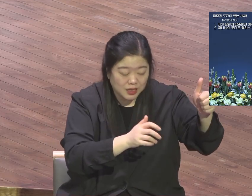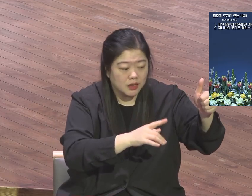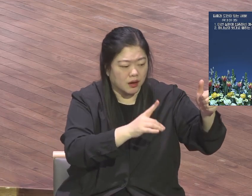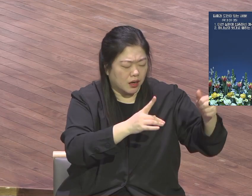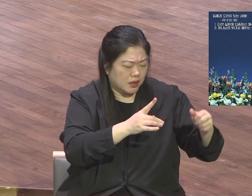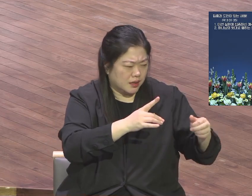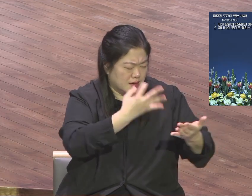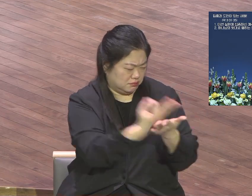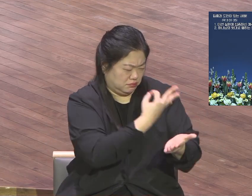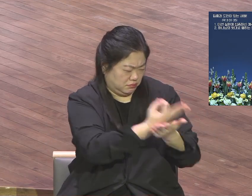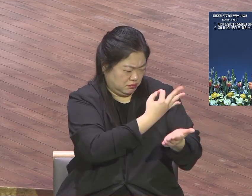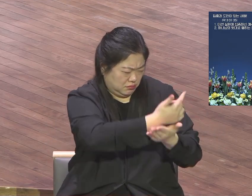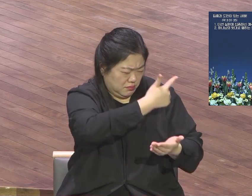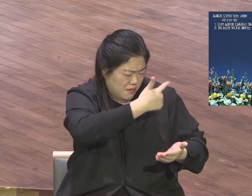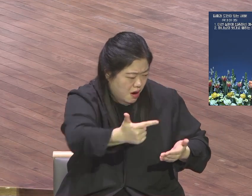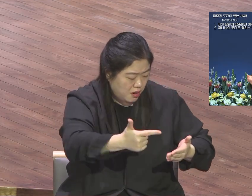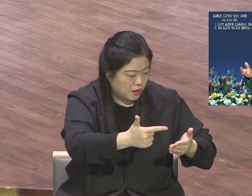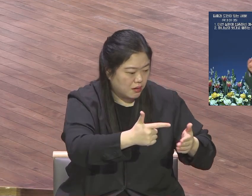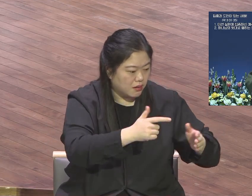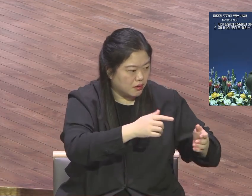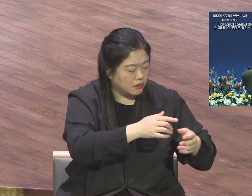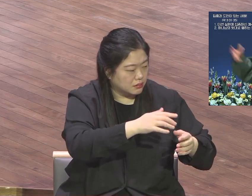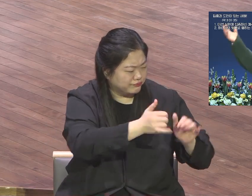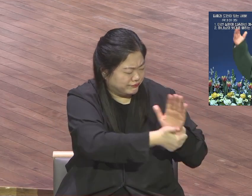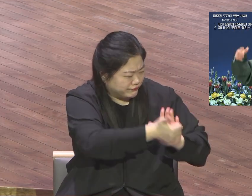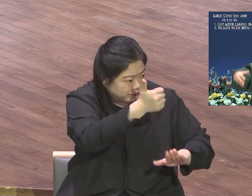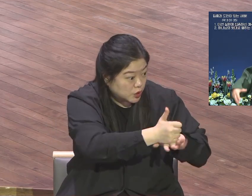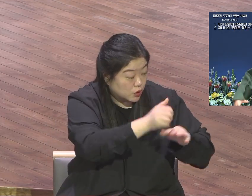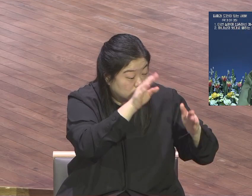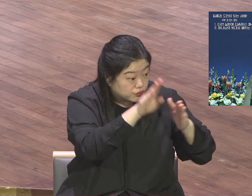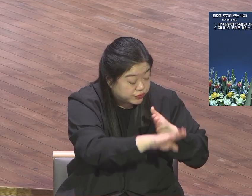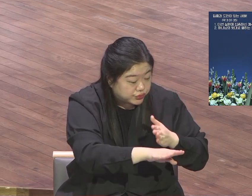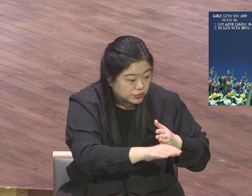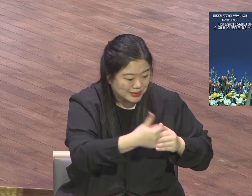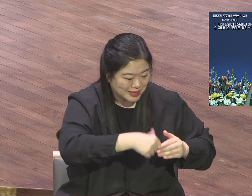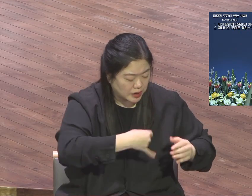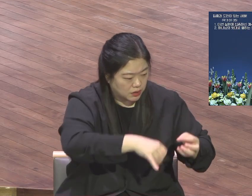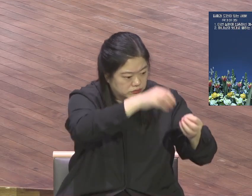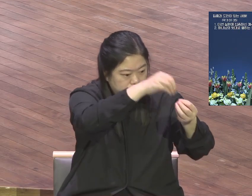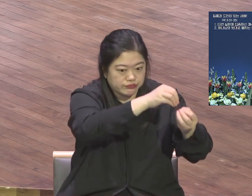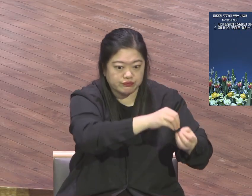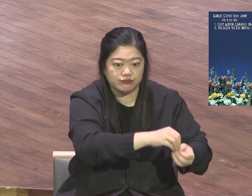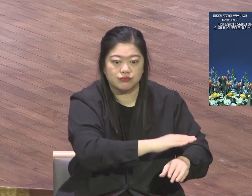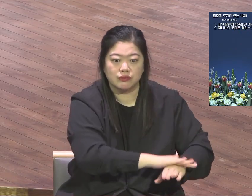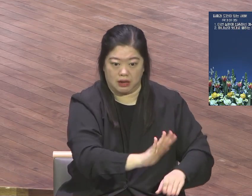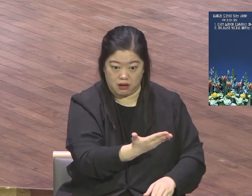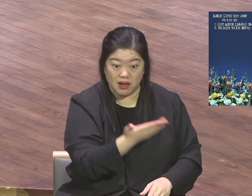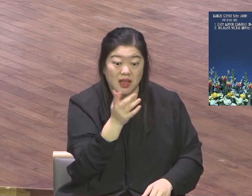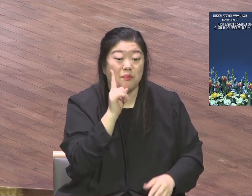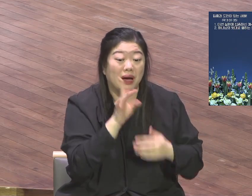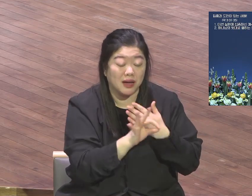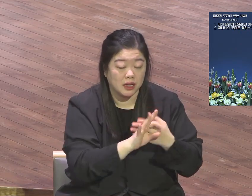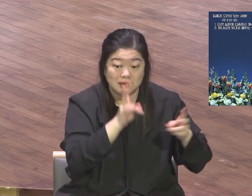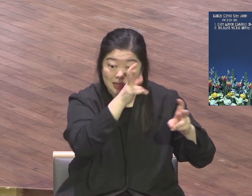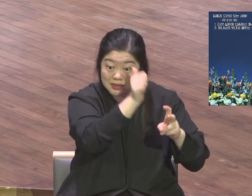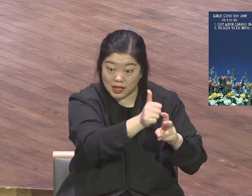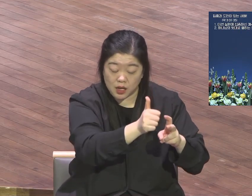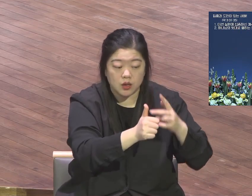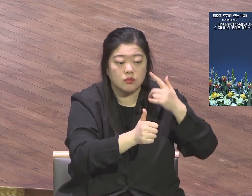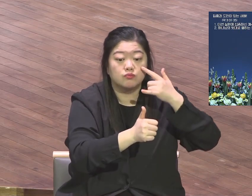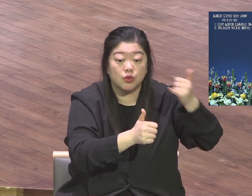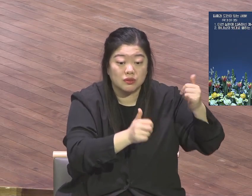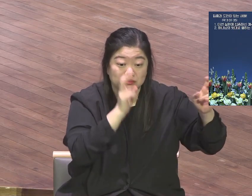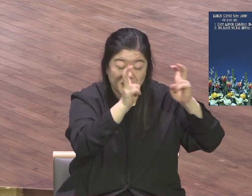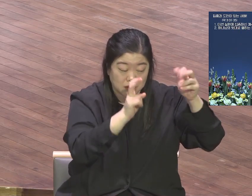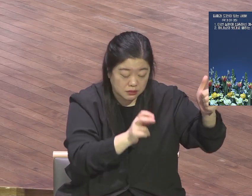그렇게 사는 거, 그 고생하라고 받아다, 그 하나씩 다 날려버려. 그냥 이지 저지 돼가지고 모르니까